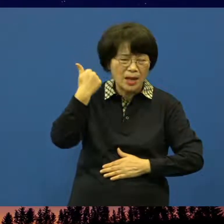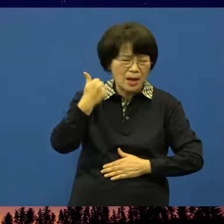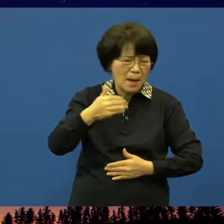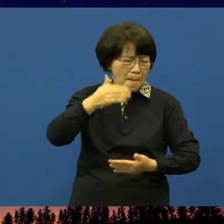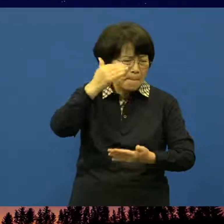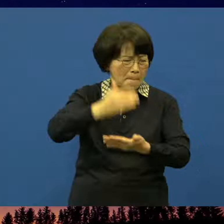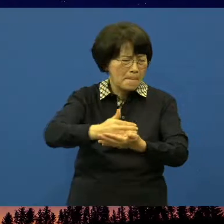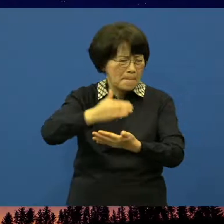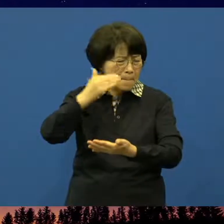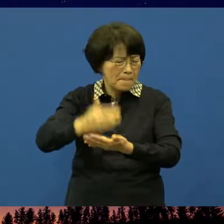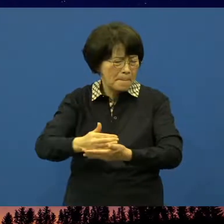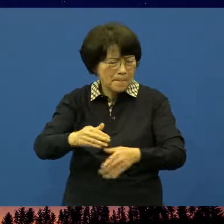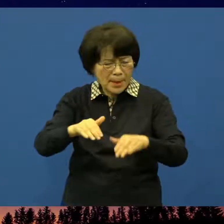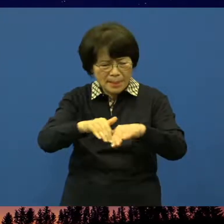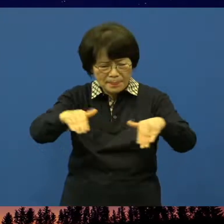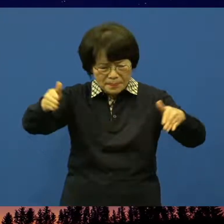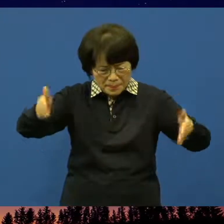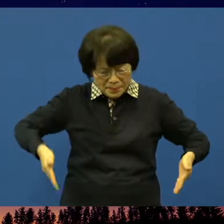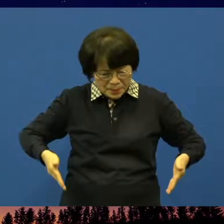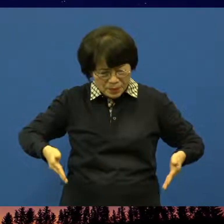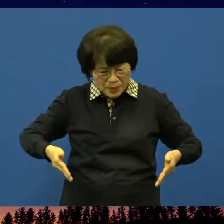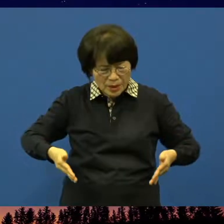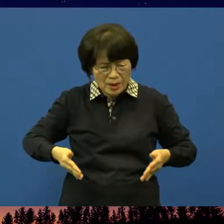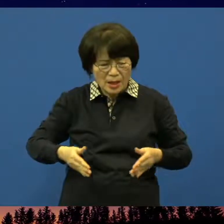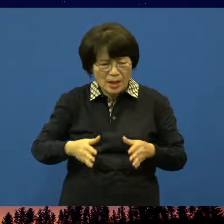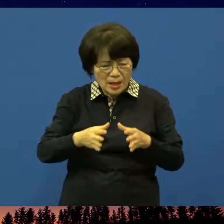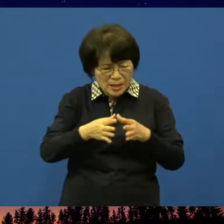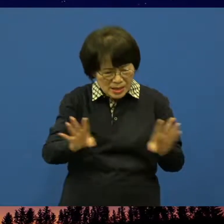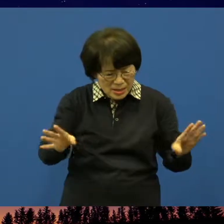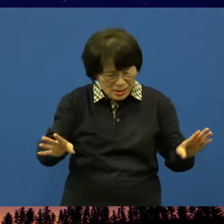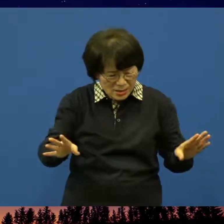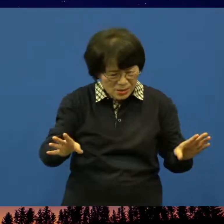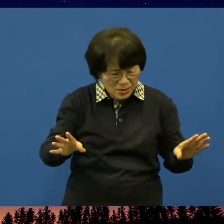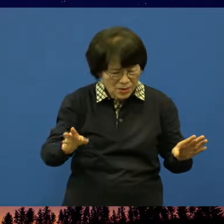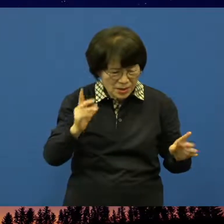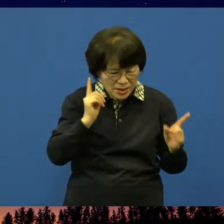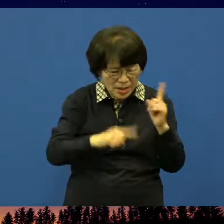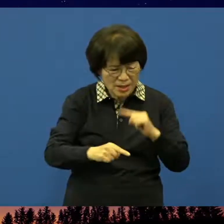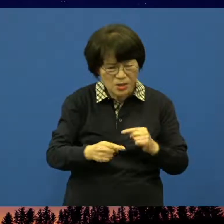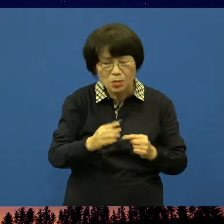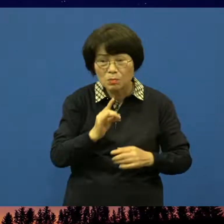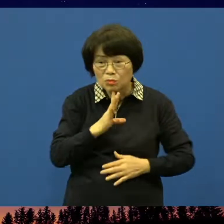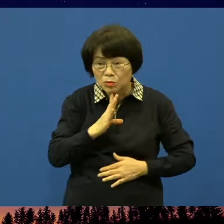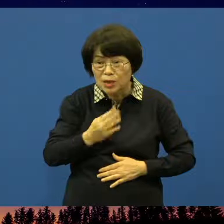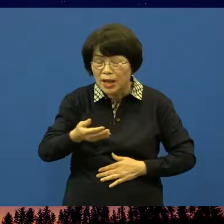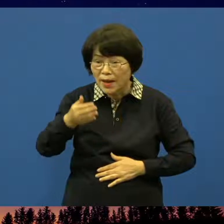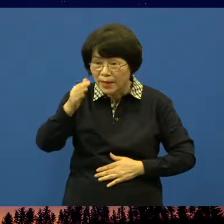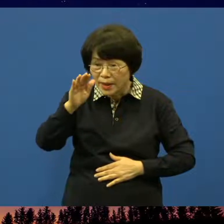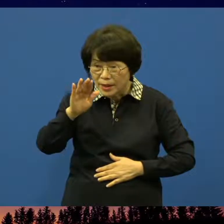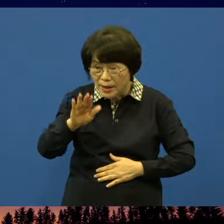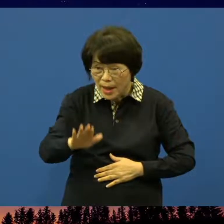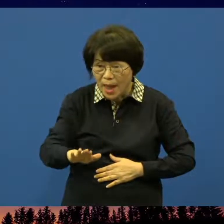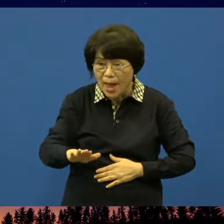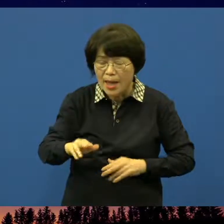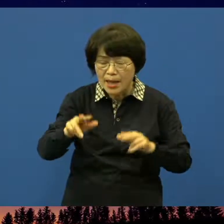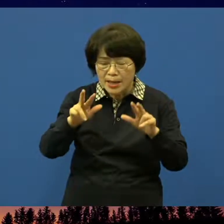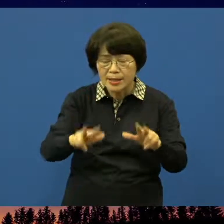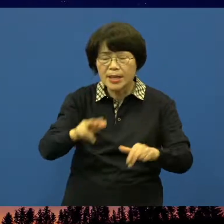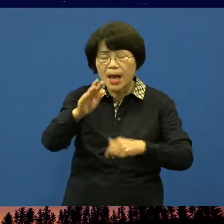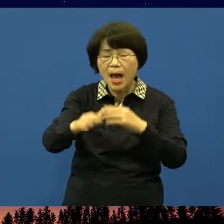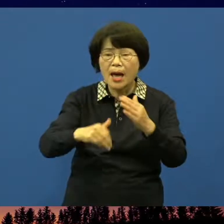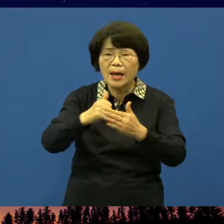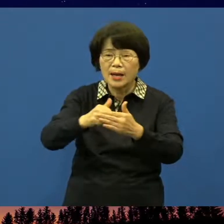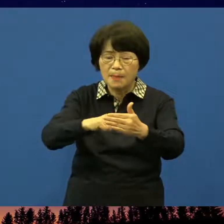폐쇄적이고 묶여있고 매여있고 깨어져 있고 상실해 있고 상처투성이었고, 그러나 여러분, 이제 하나님 안에서